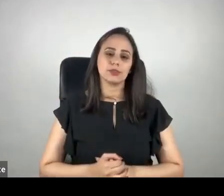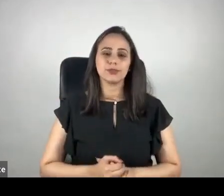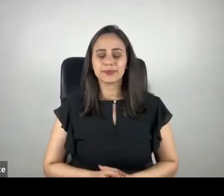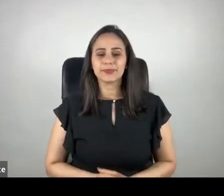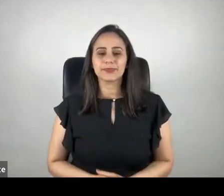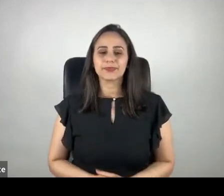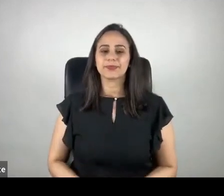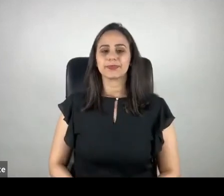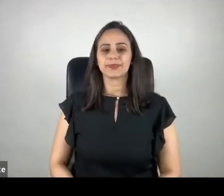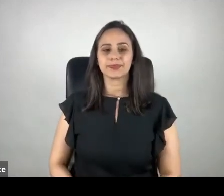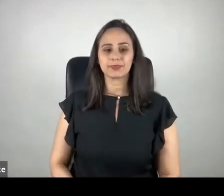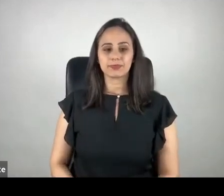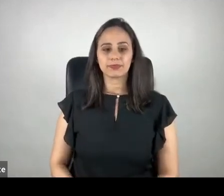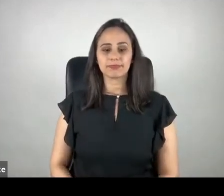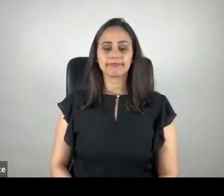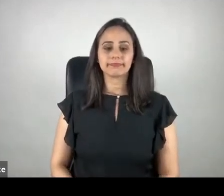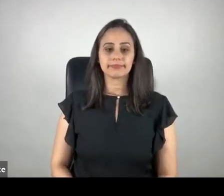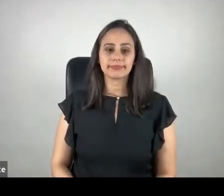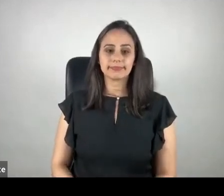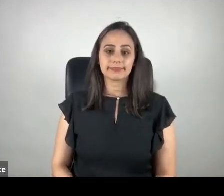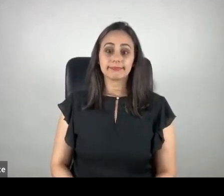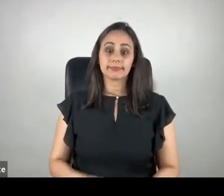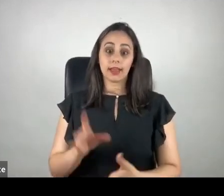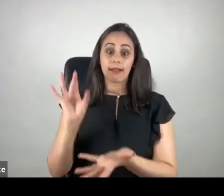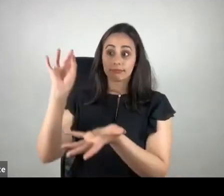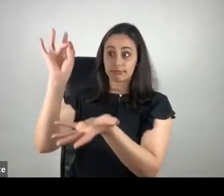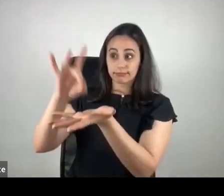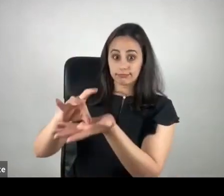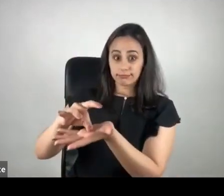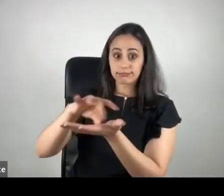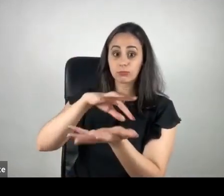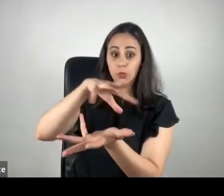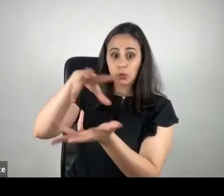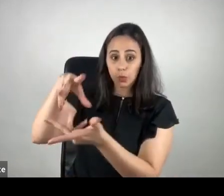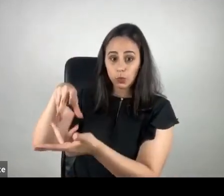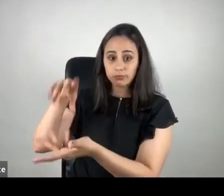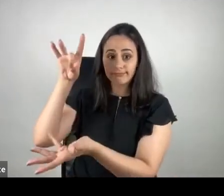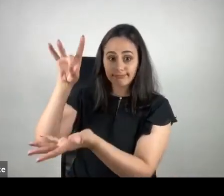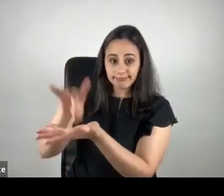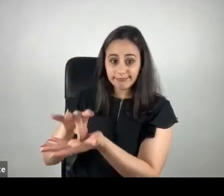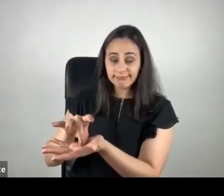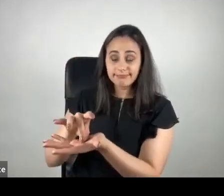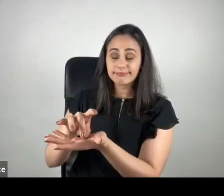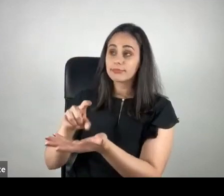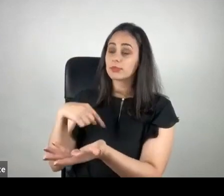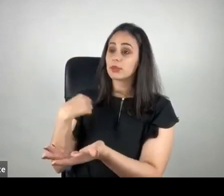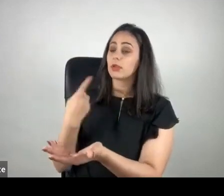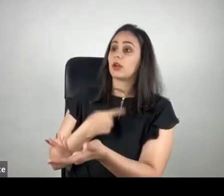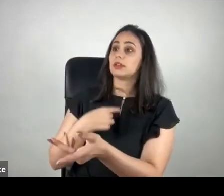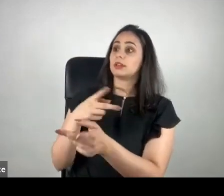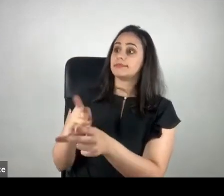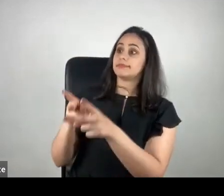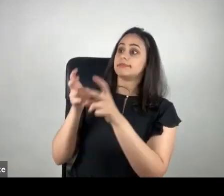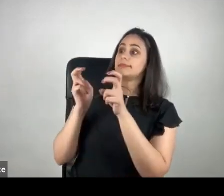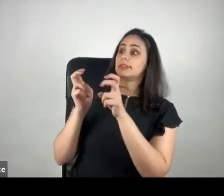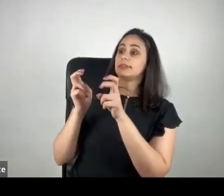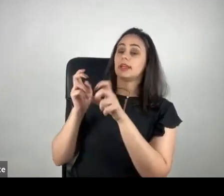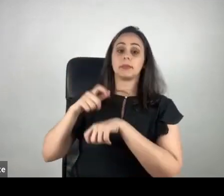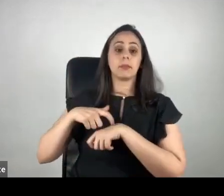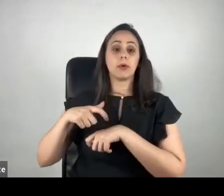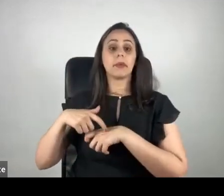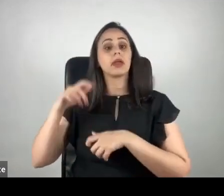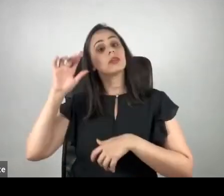muito... A realidade, ela nos atinge, né? Quando a gente está pensando e fazendo as